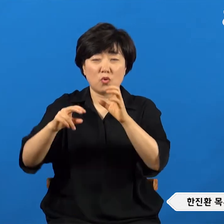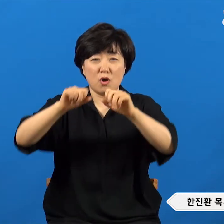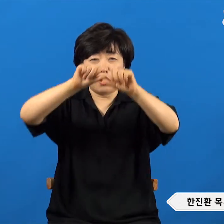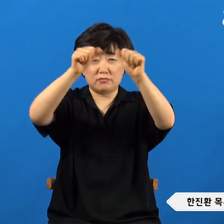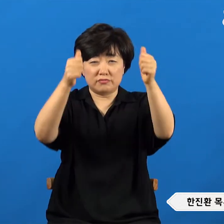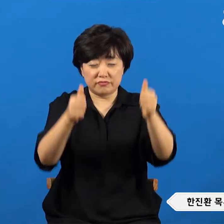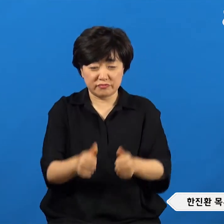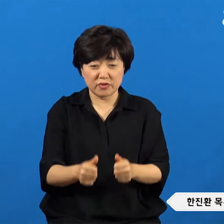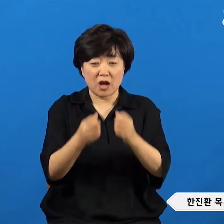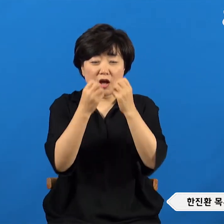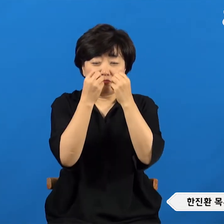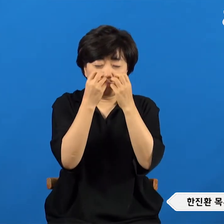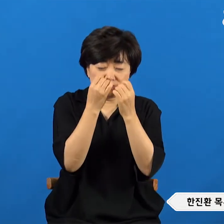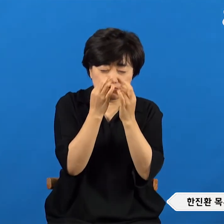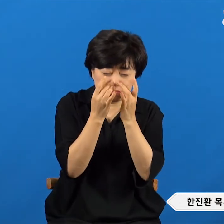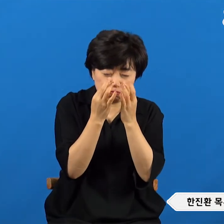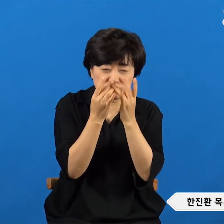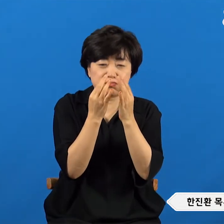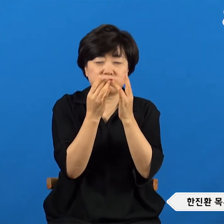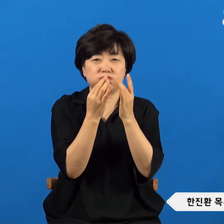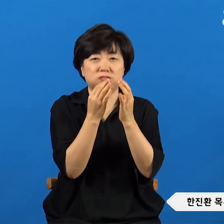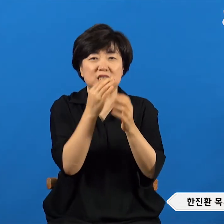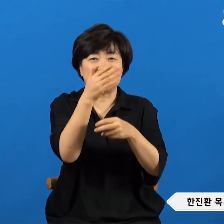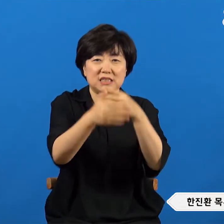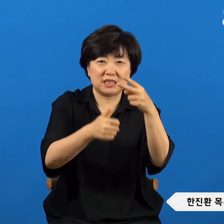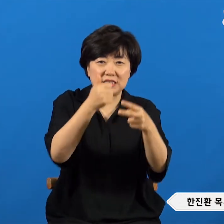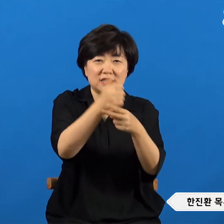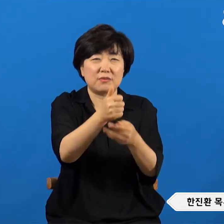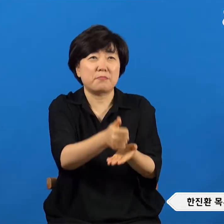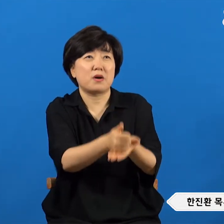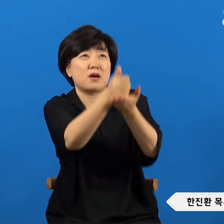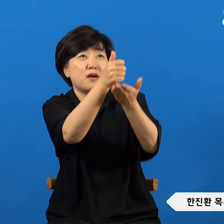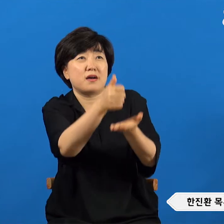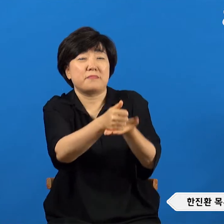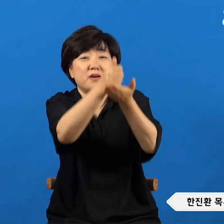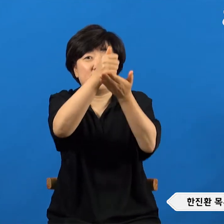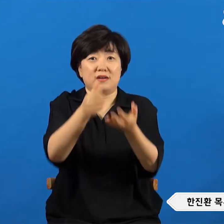우상들, 잡신들을 찬양하고 우상 숭배를 했습니다.